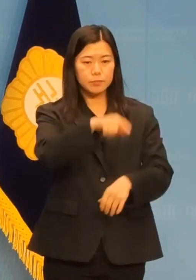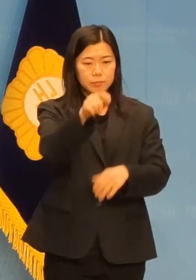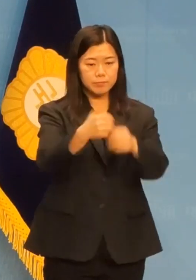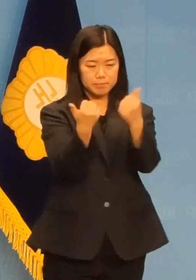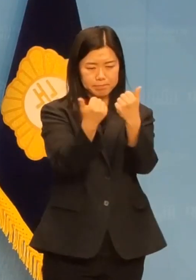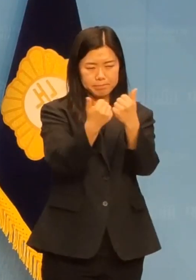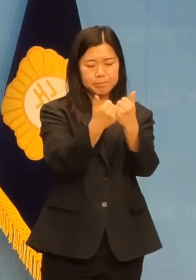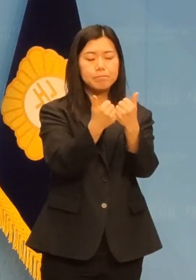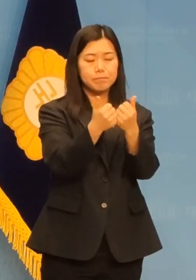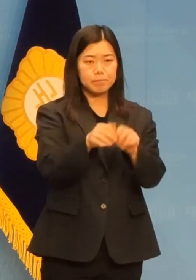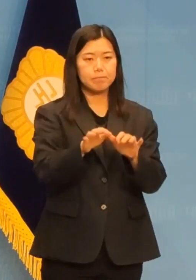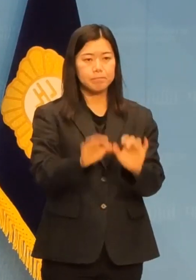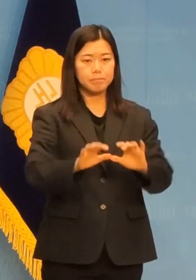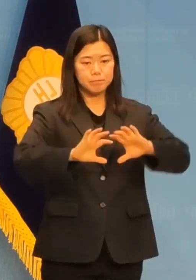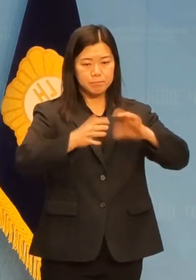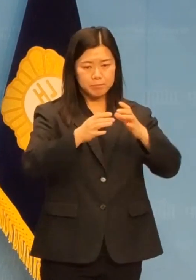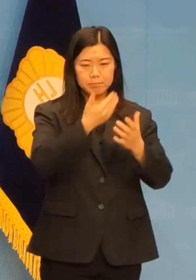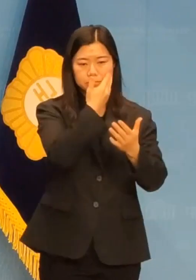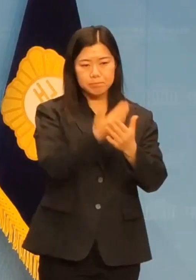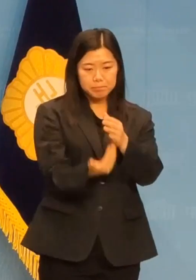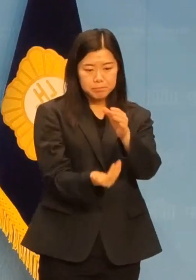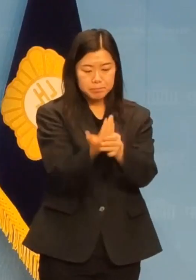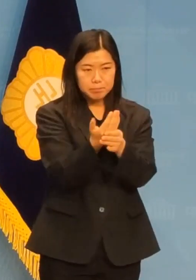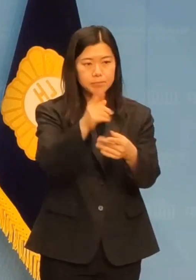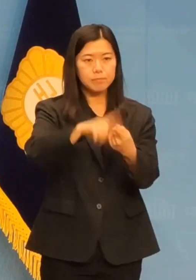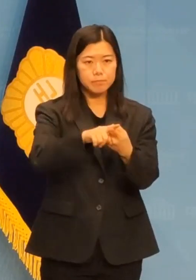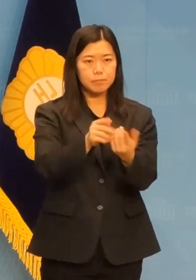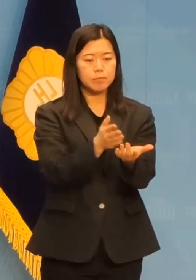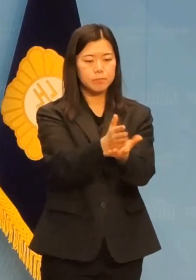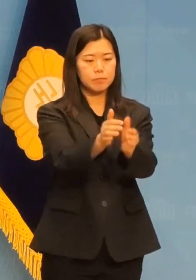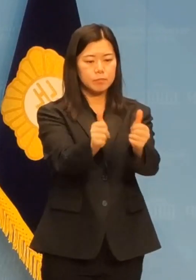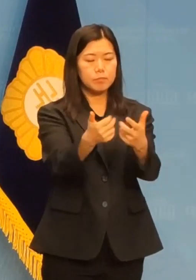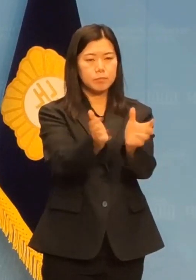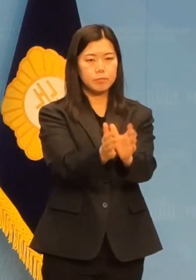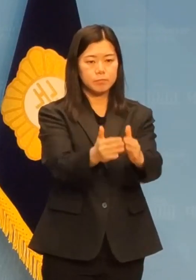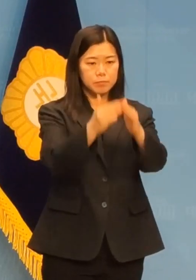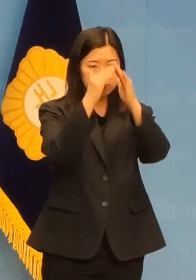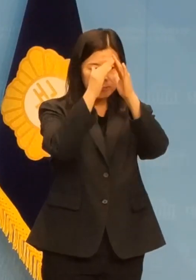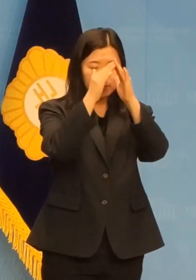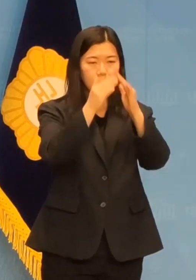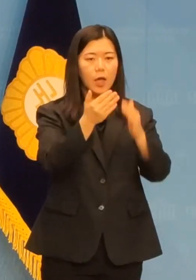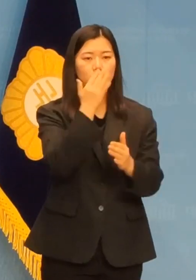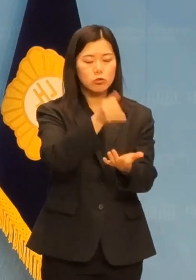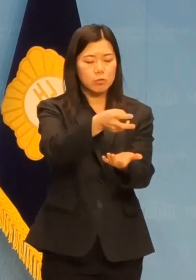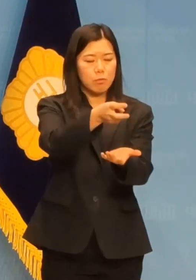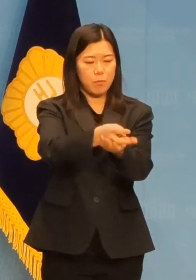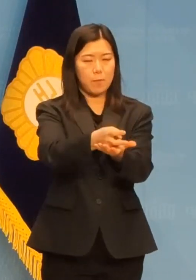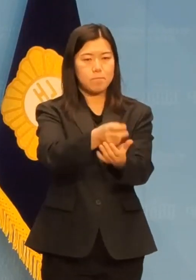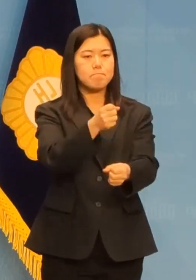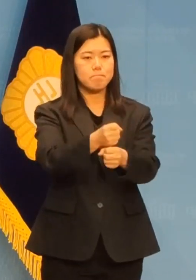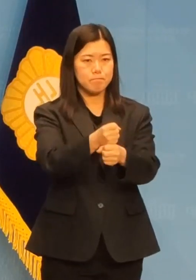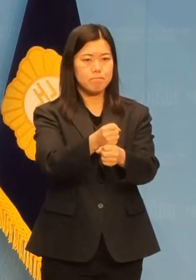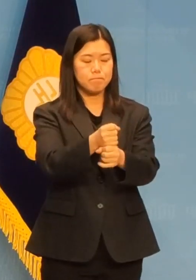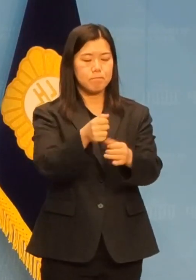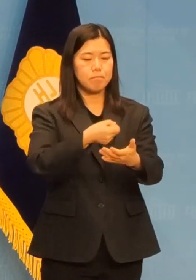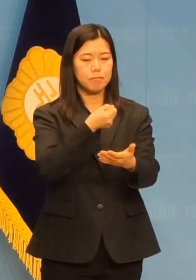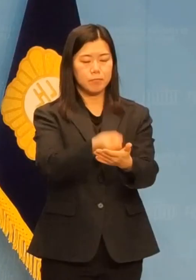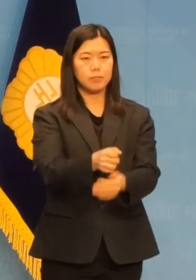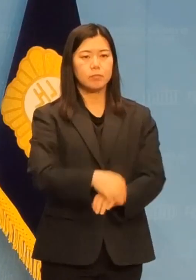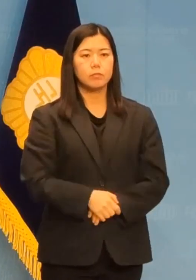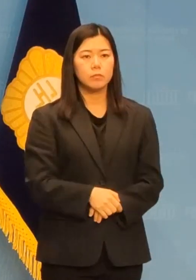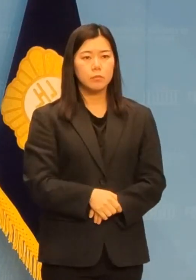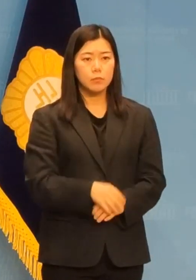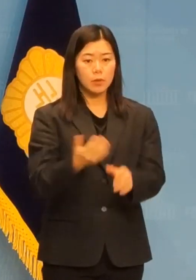열어 국가적 중요 사건에 대한 전담재판부 설치를 규정하는 예규를 제정하기로 했습니다.